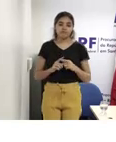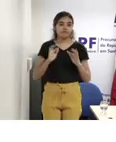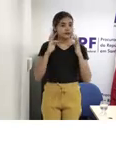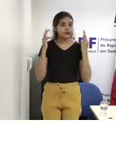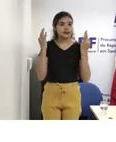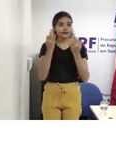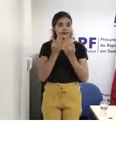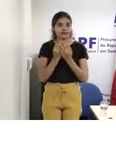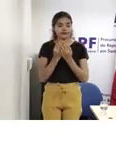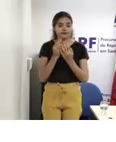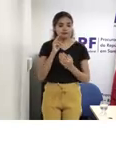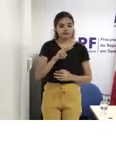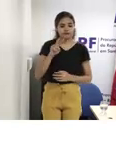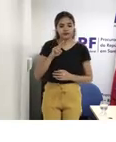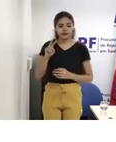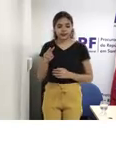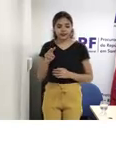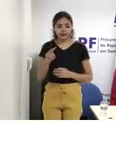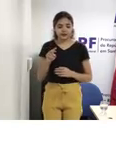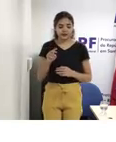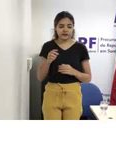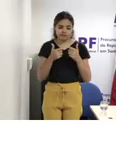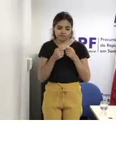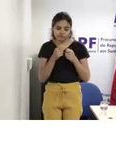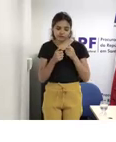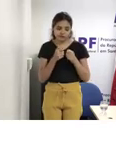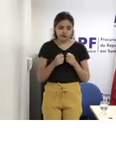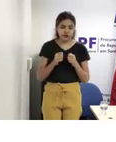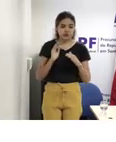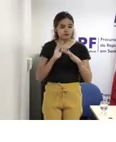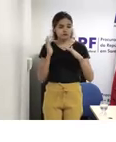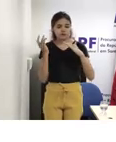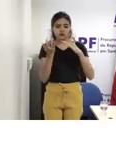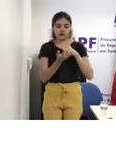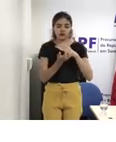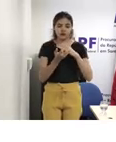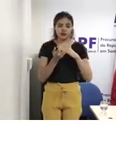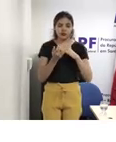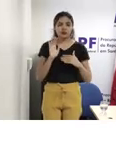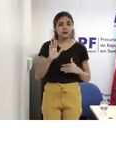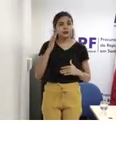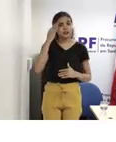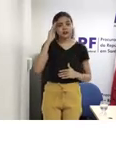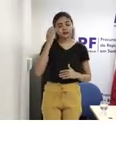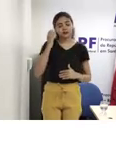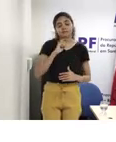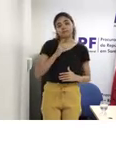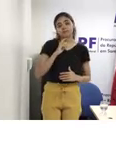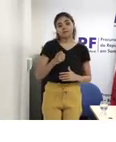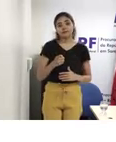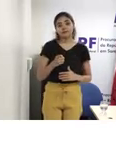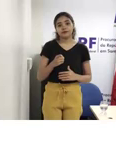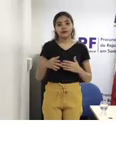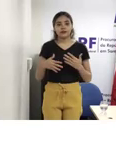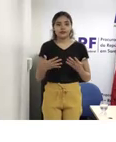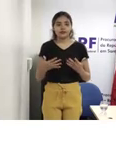é difícil ver onde é que tá o chat vão ver aplicativos novos que é difícil entender a dinâmica é difícil entender o que tá acontecendo Então o que nós